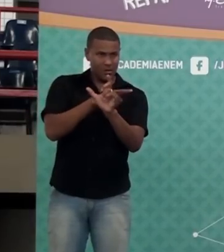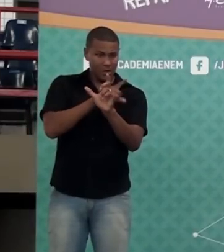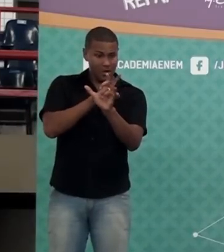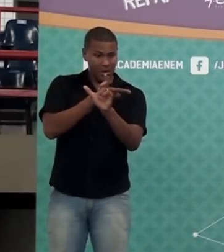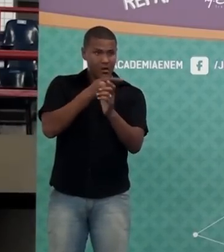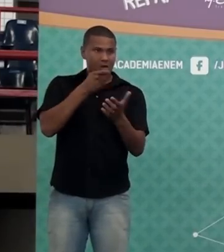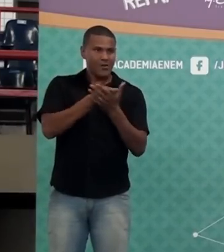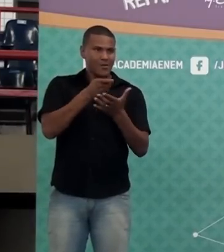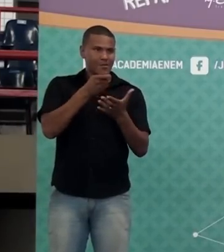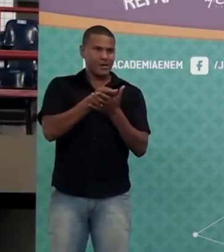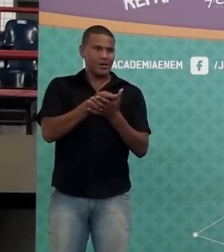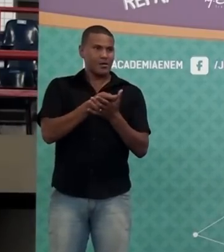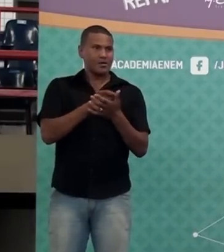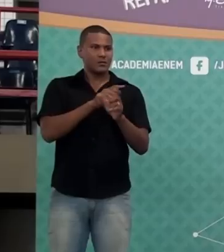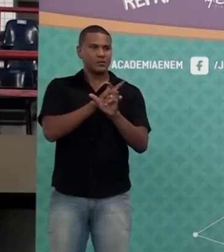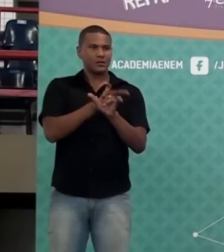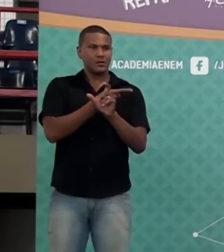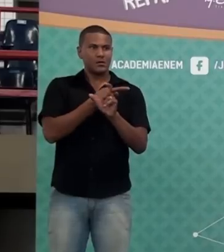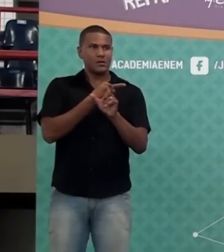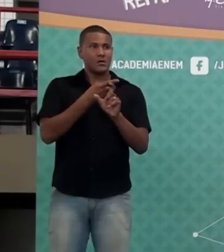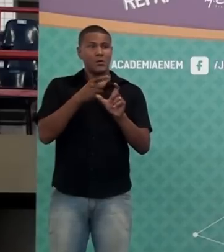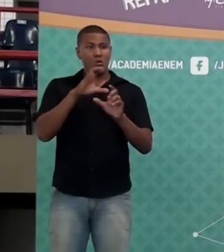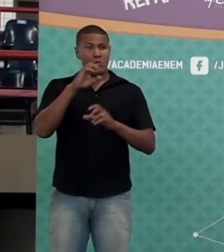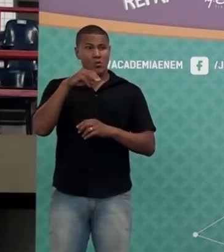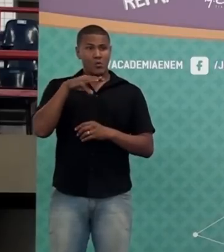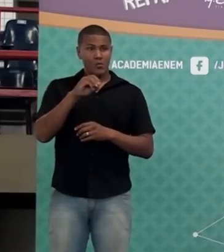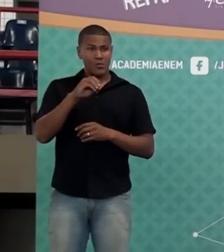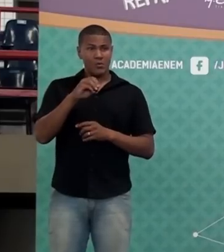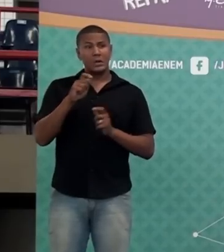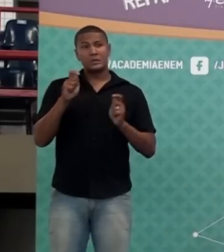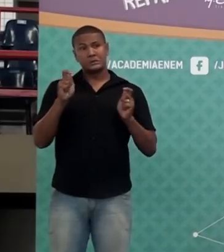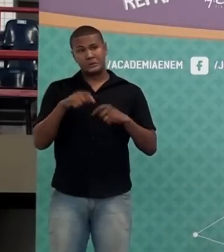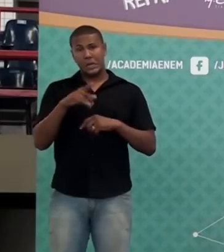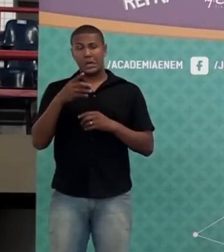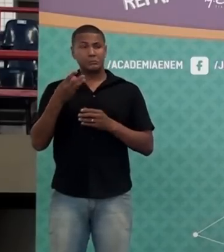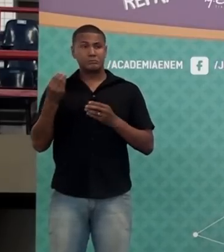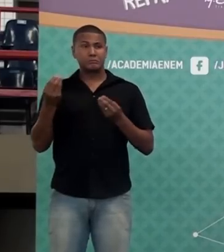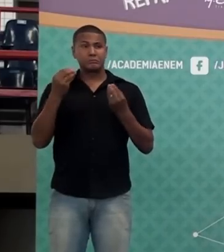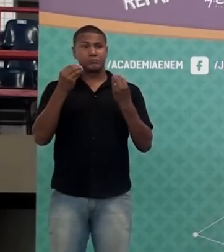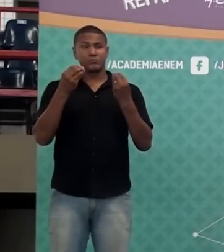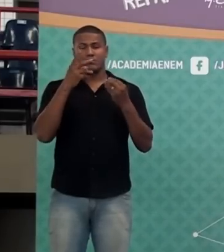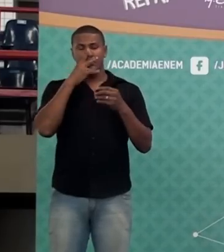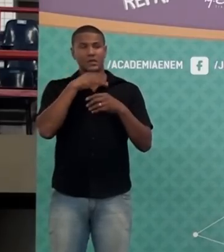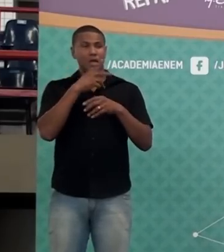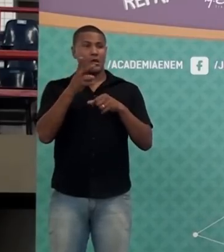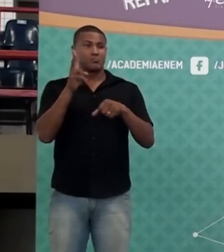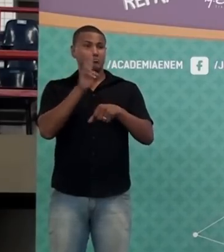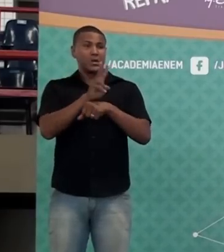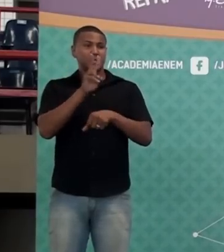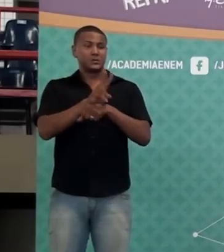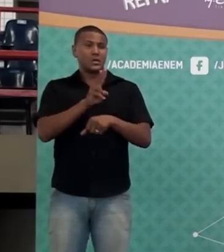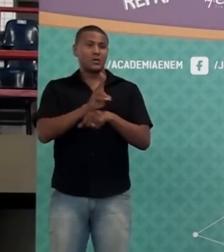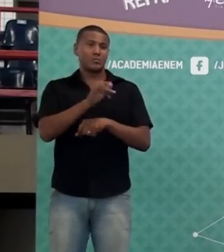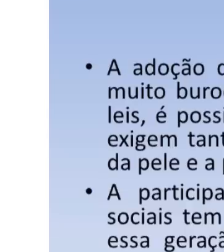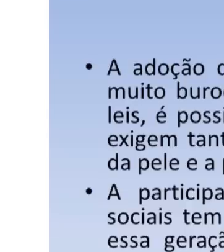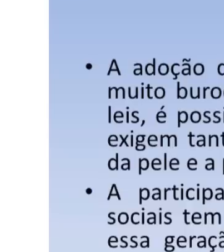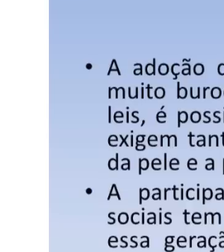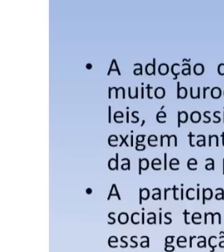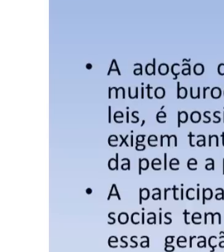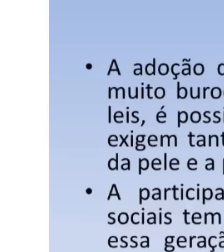se como eu posso trocar pela palavra por exemplo. Deixe-me ler para vocês outra